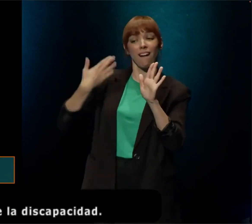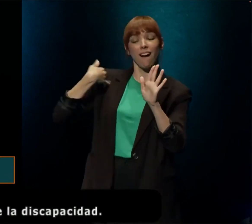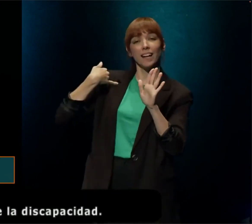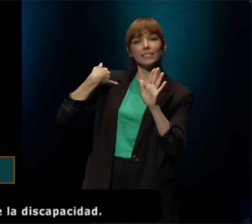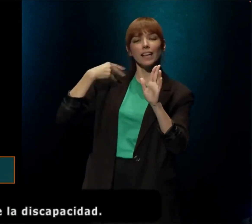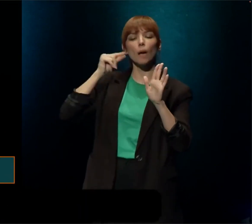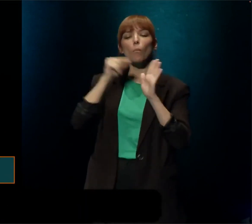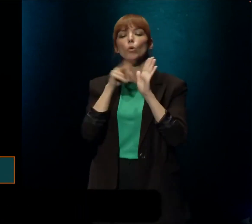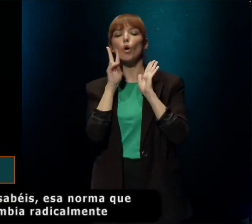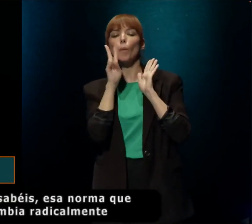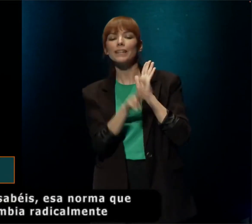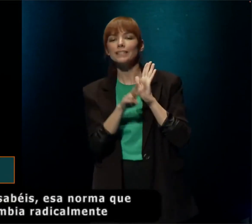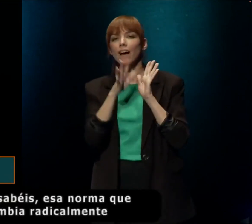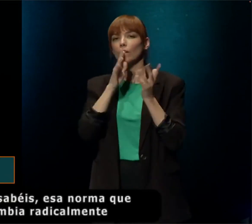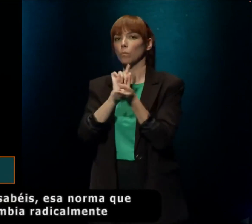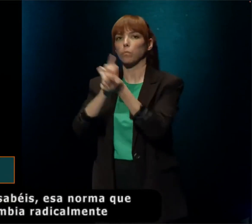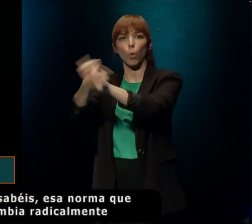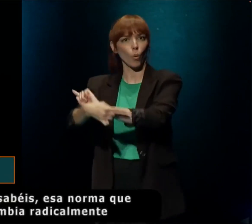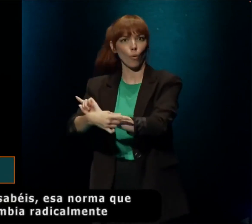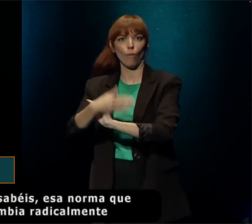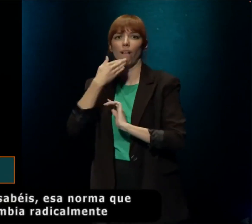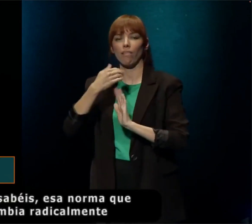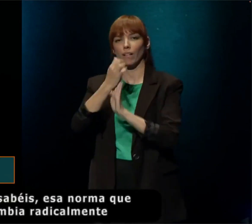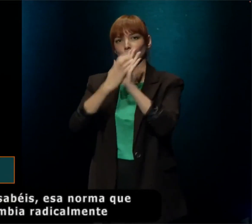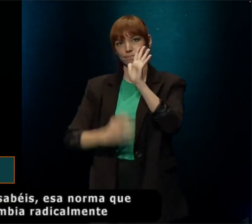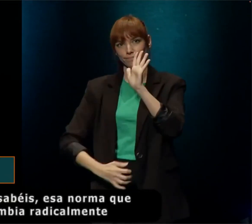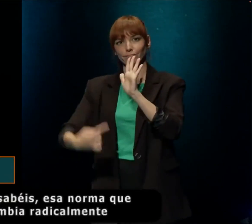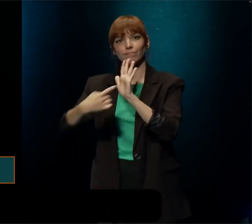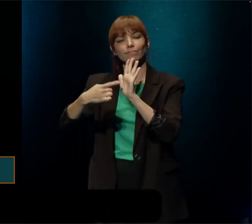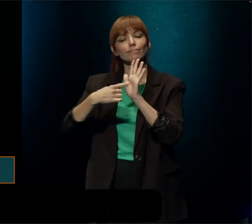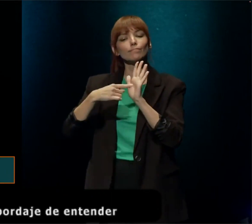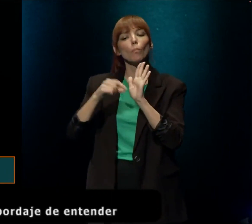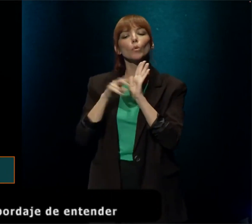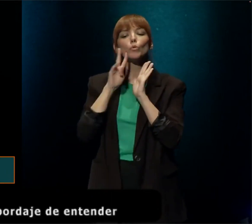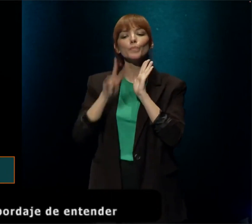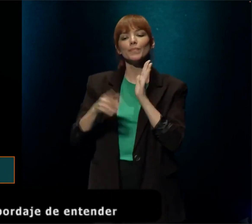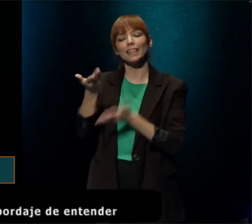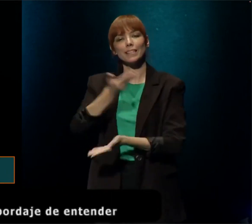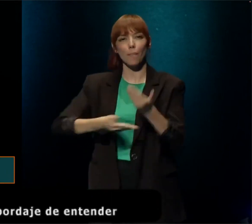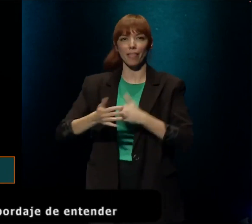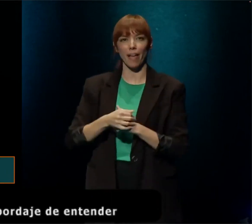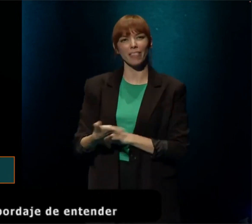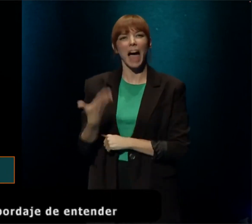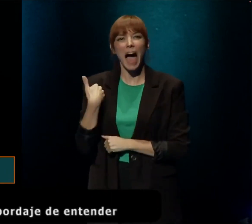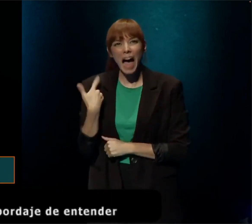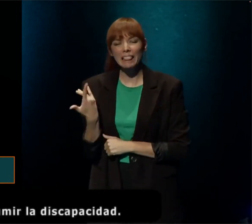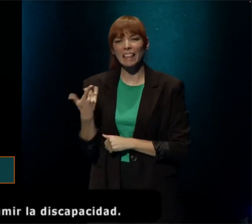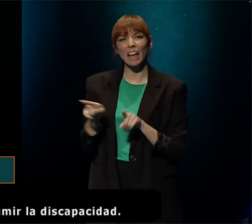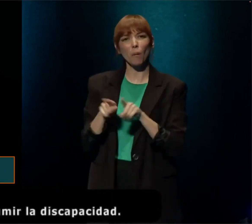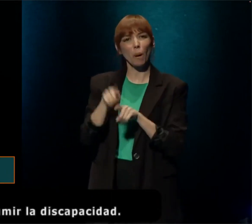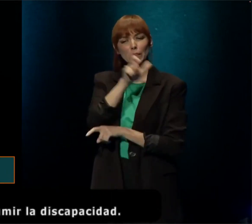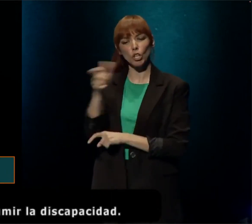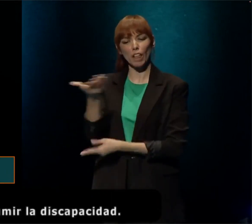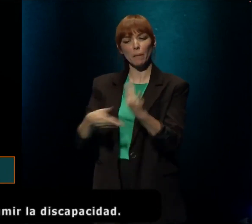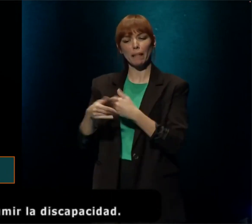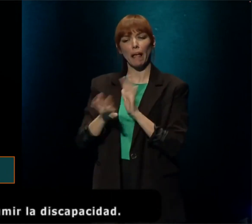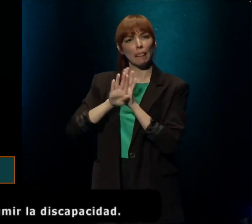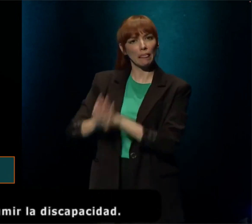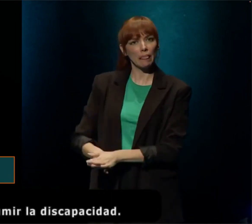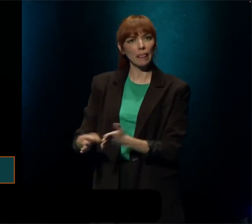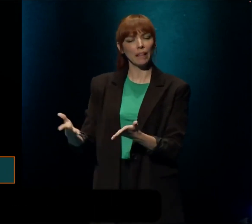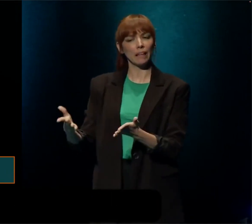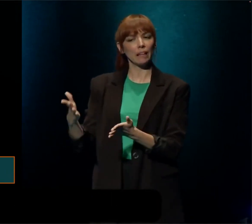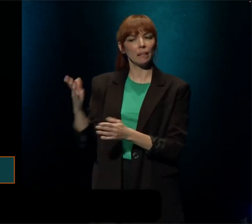de entender y asumir la discapacidad. Antes se nos escondía, se nos